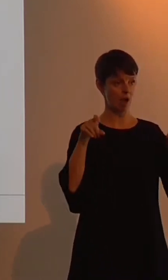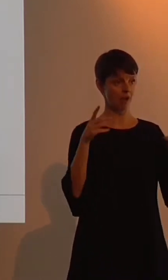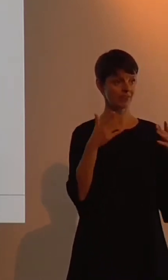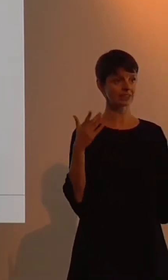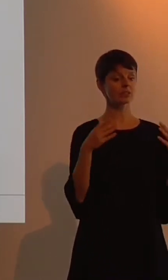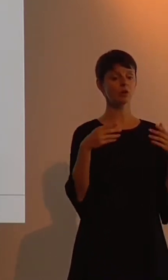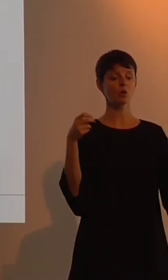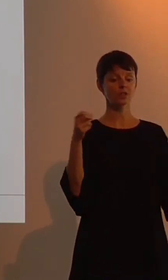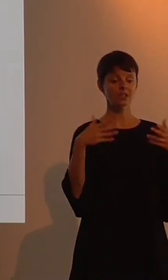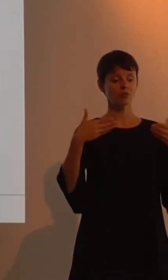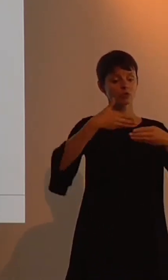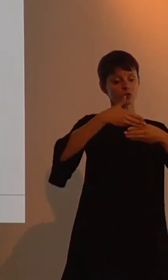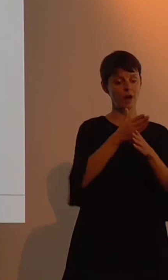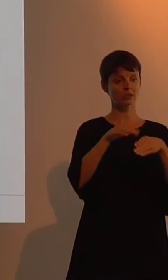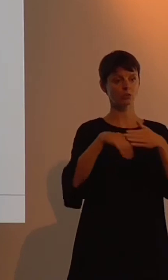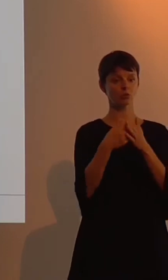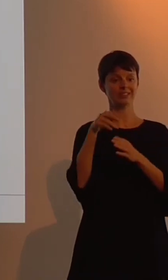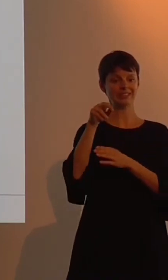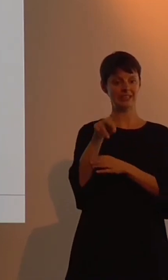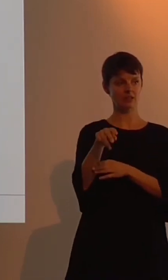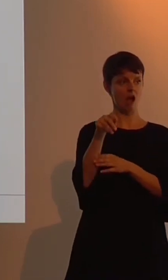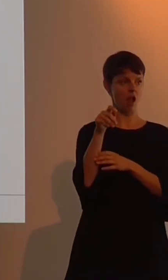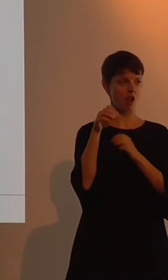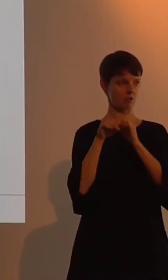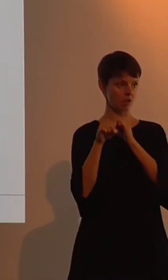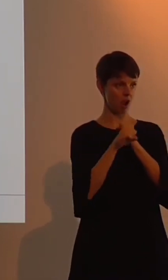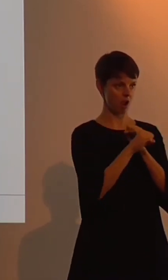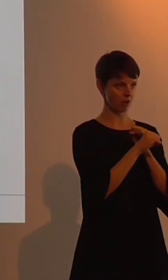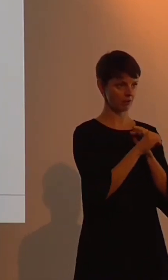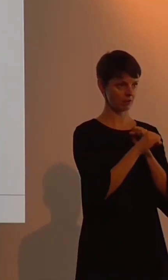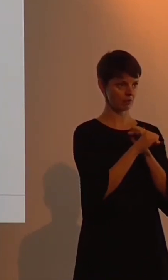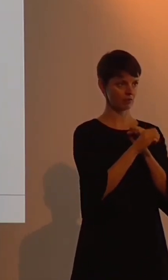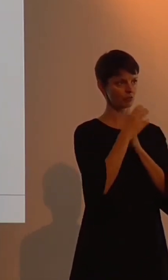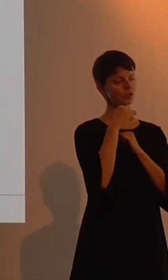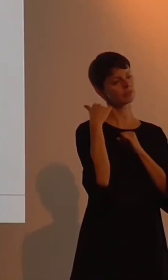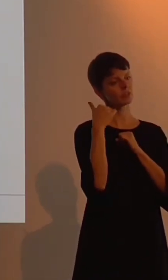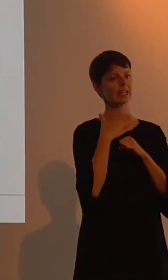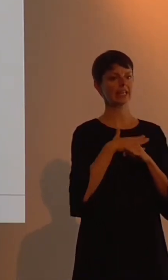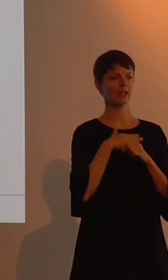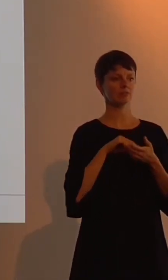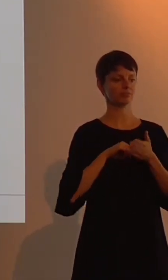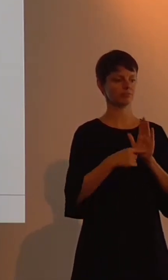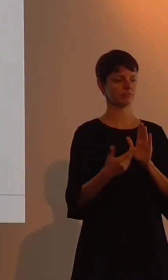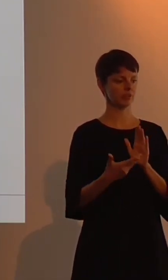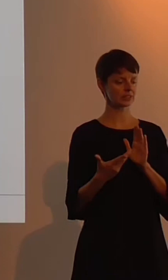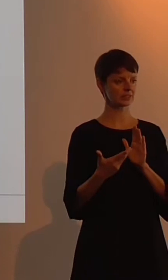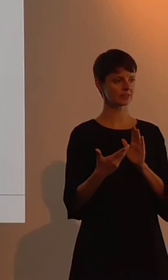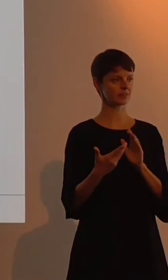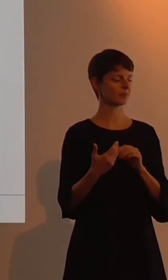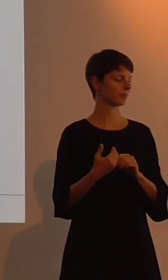nur ein Zertifikat macht, sondern dass wir da etwas anbieten, was einer von uns hier sozusagen aufgreifen. Sie haben nicht